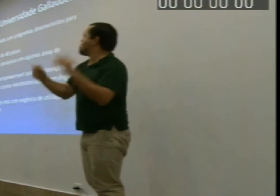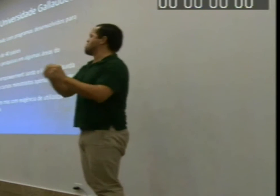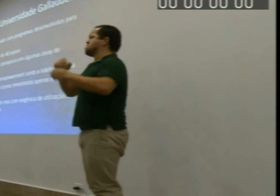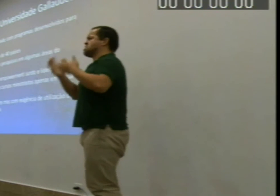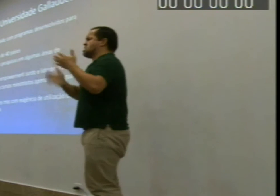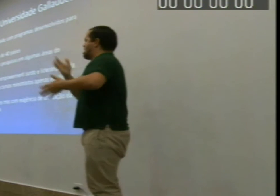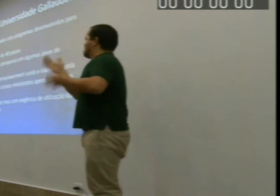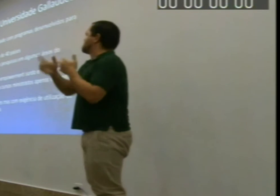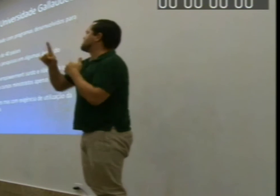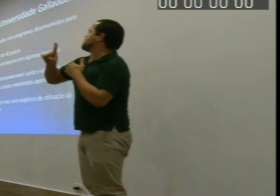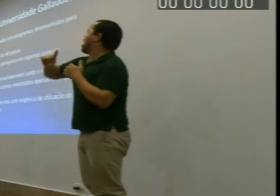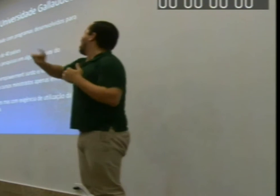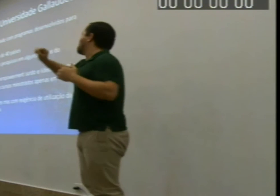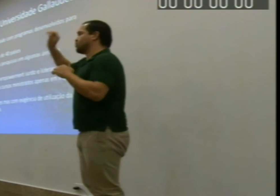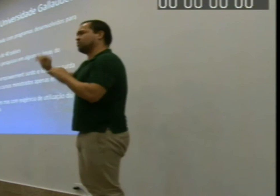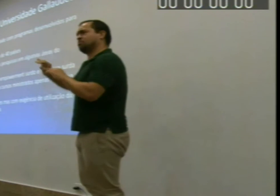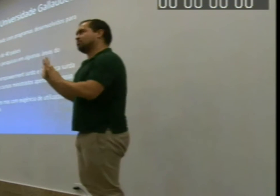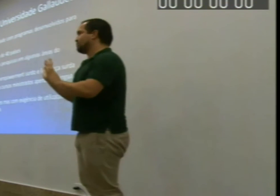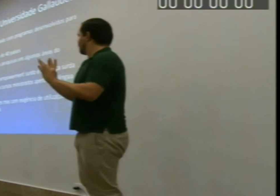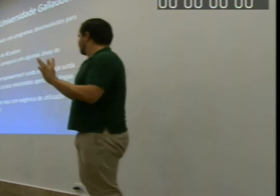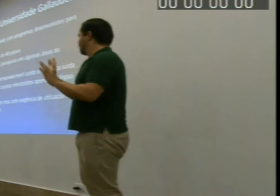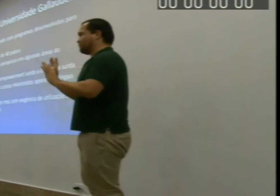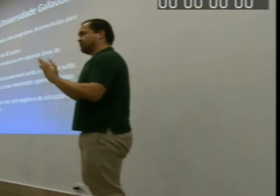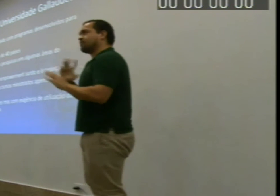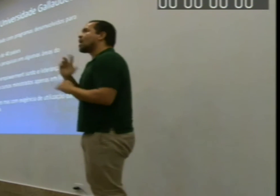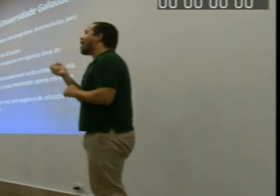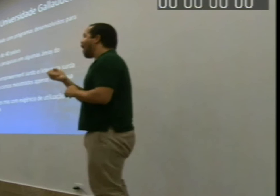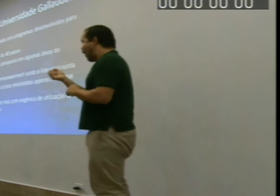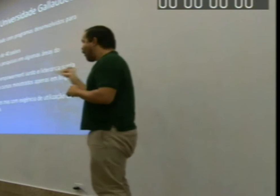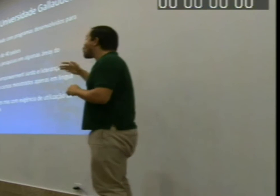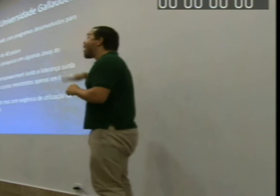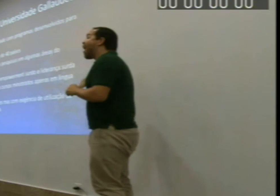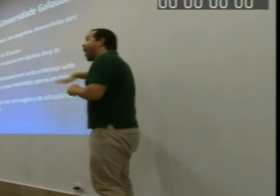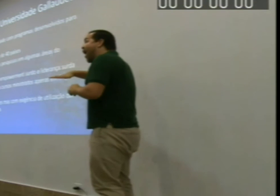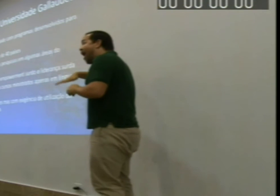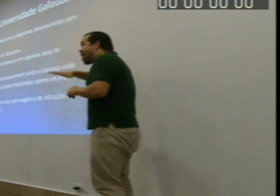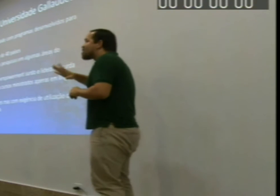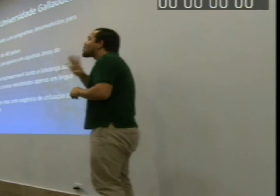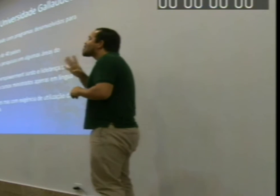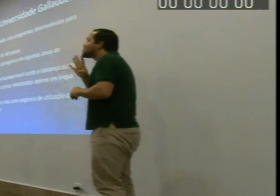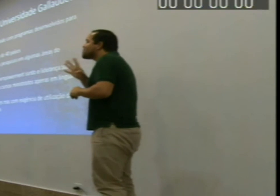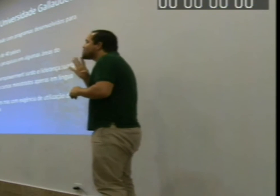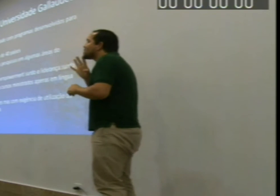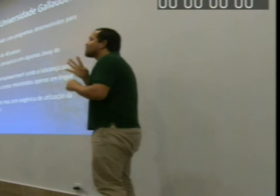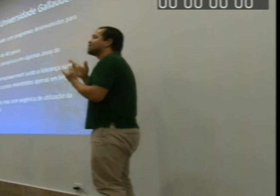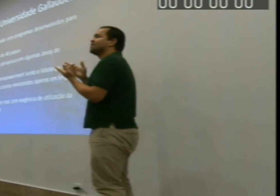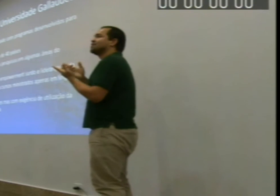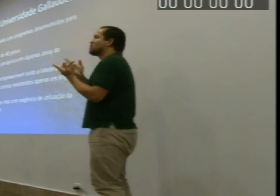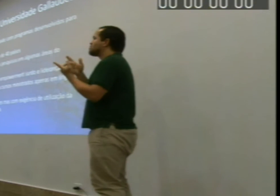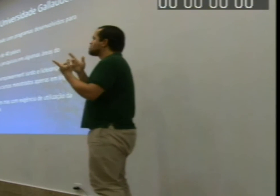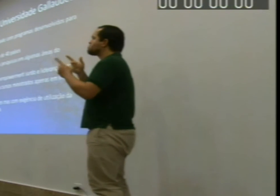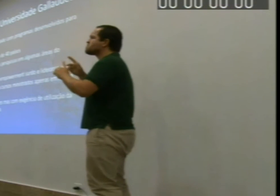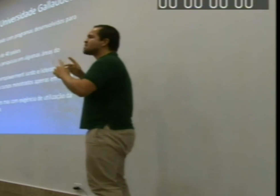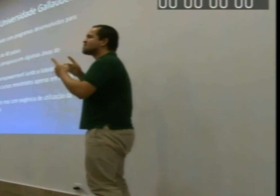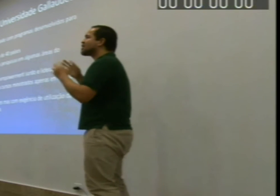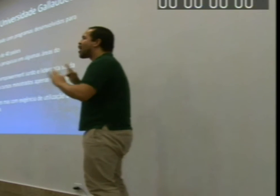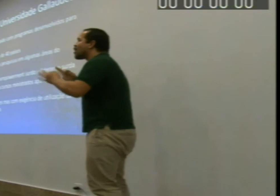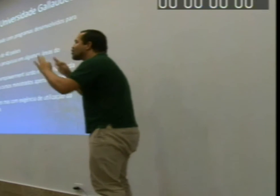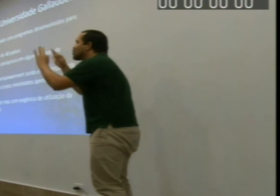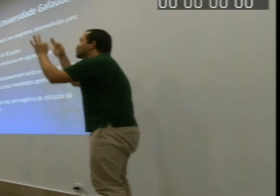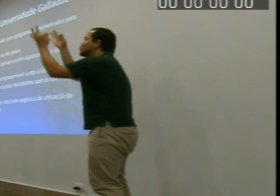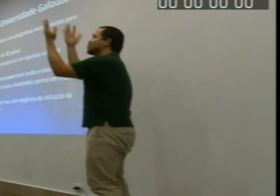galaud é tudo tudo em língua de sinais Não não é verdade algumas áreas de conhecimento